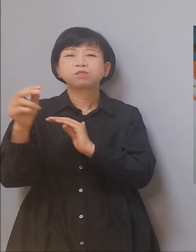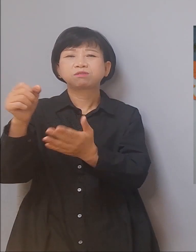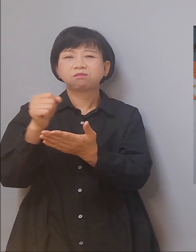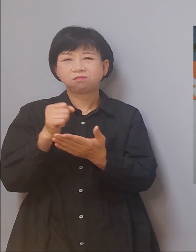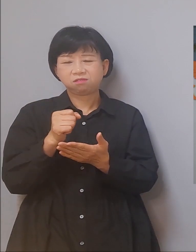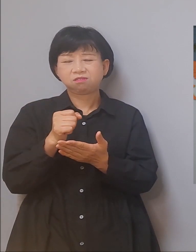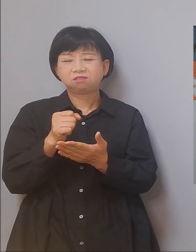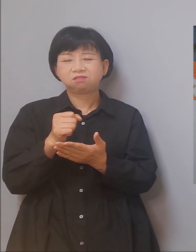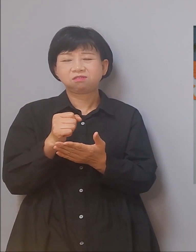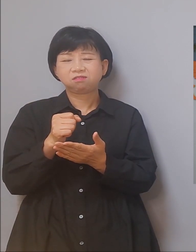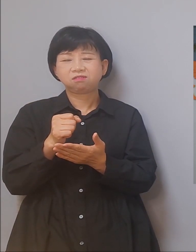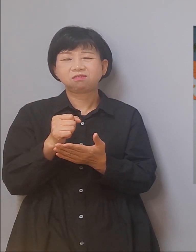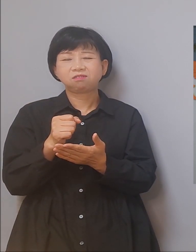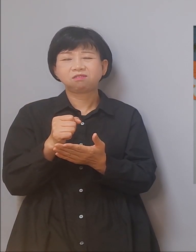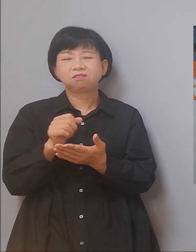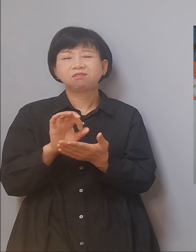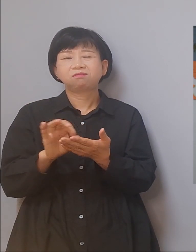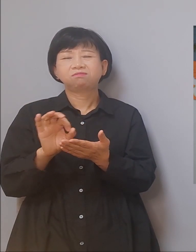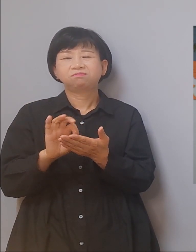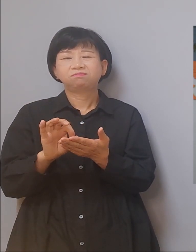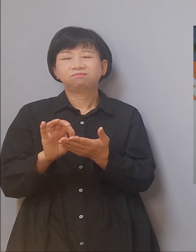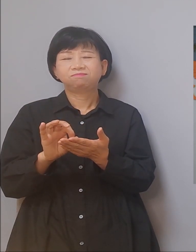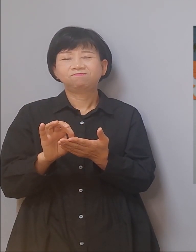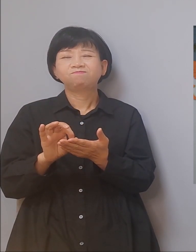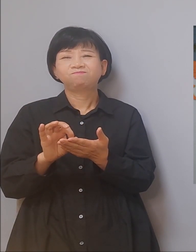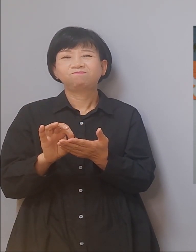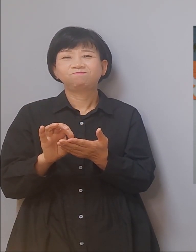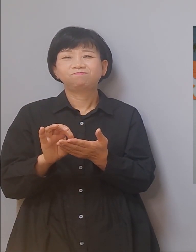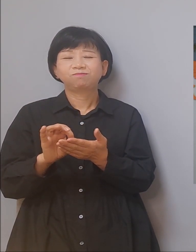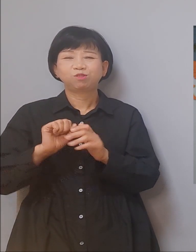심어주셨습니다. 그런 사도 바울은 주님의 응답에